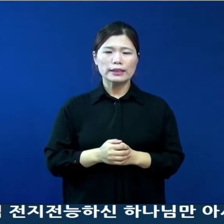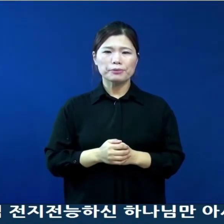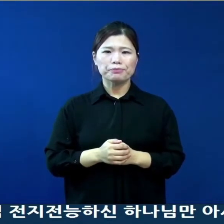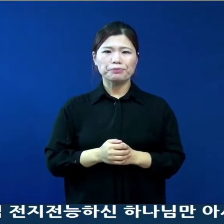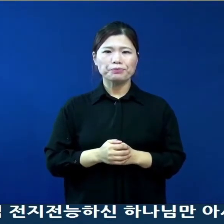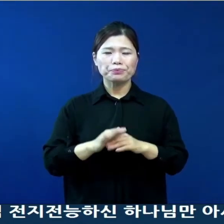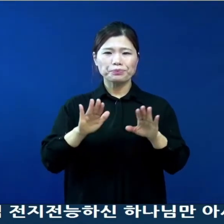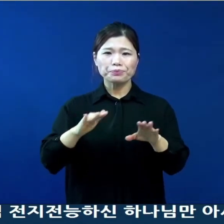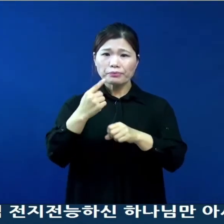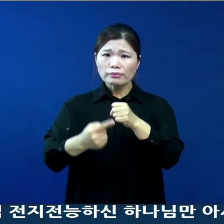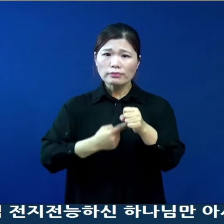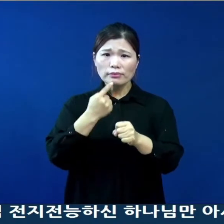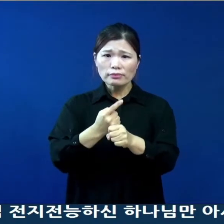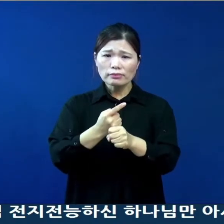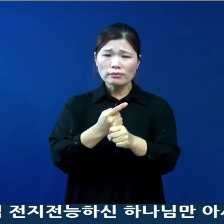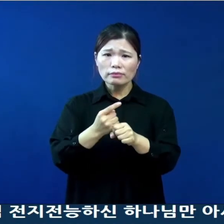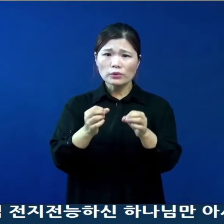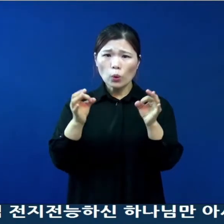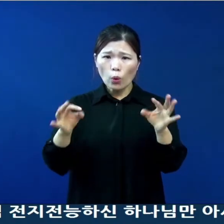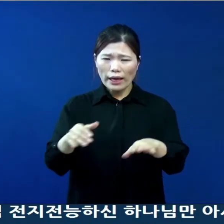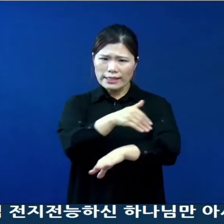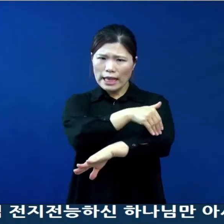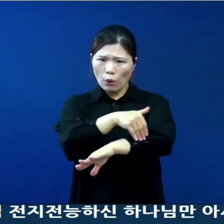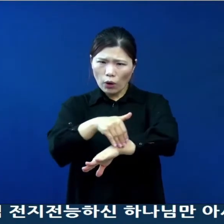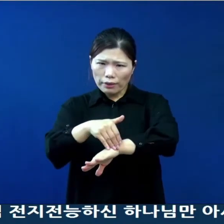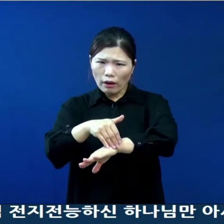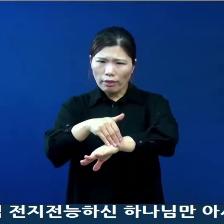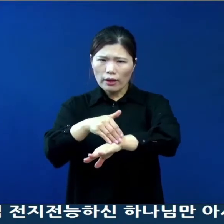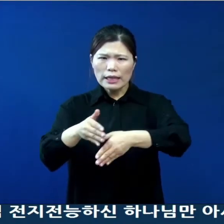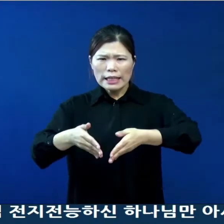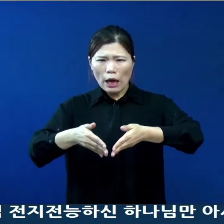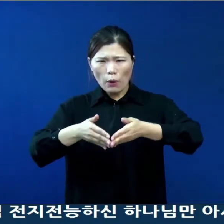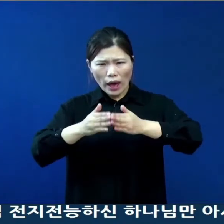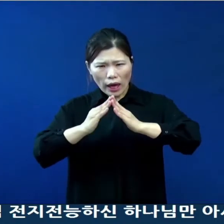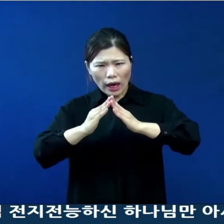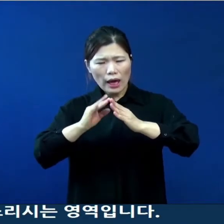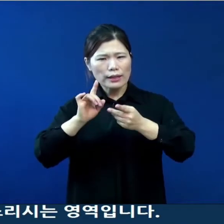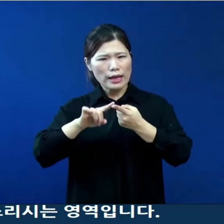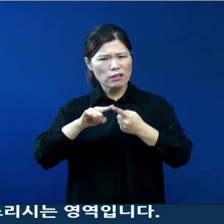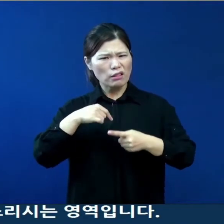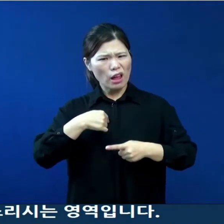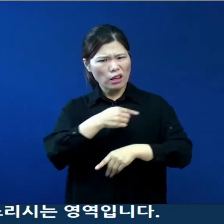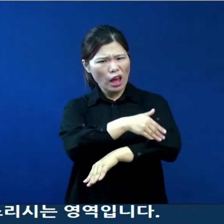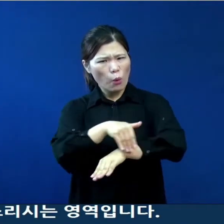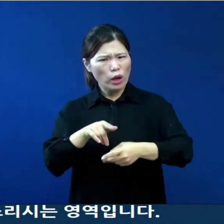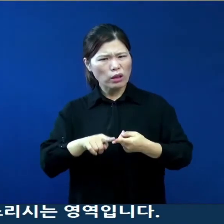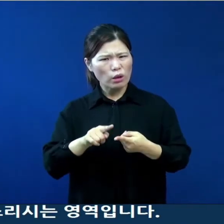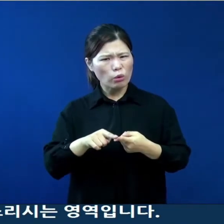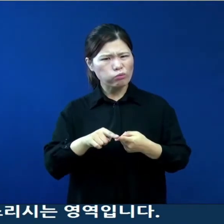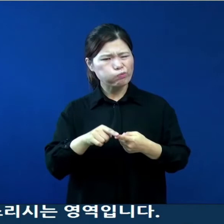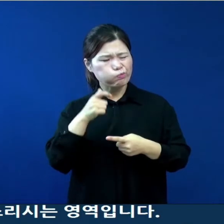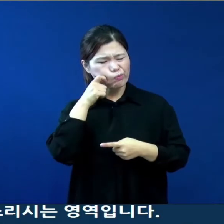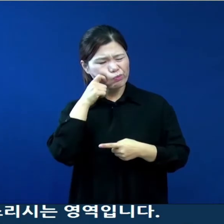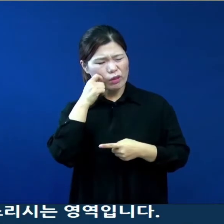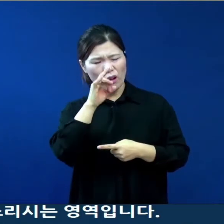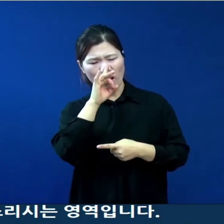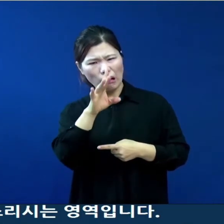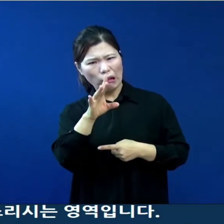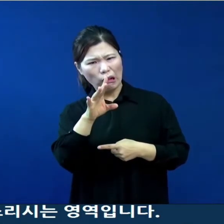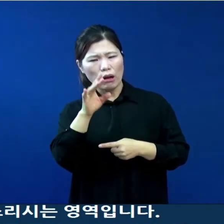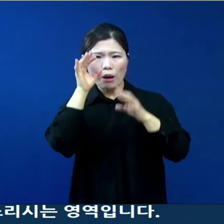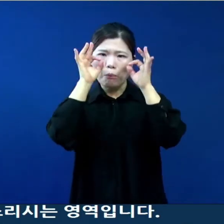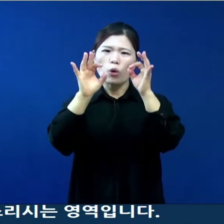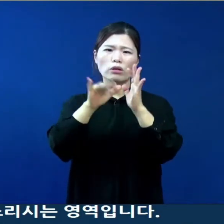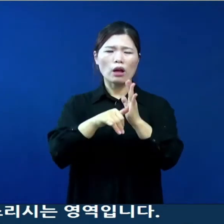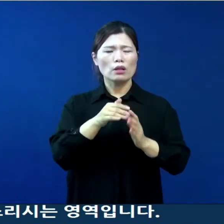올 한 해 세웠던 여러분의 계획들을 보시고 올 한 해 성취되지 않았고 내 계획대로 진행되지 않았던 것을 보시면서 내년